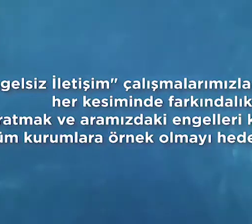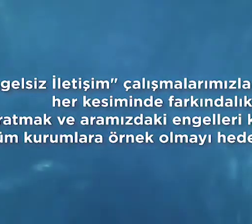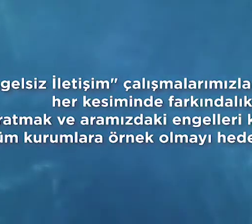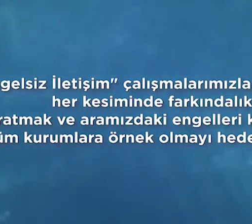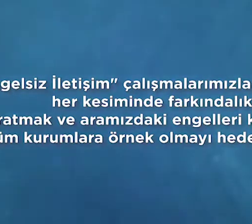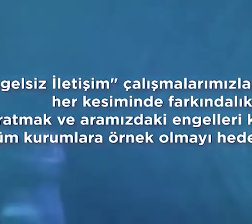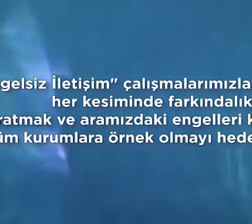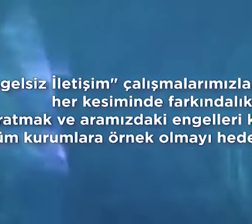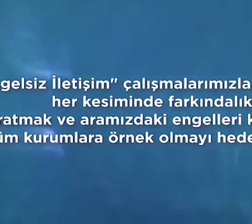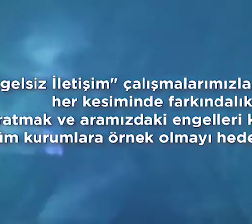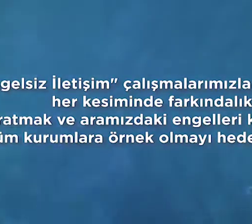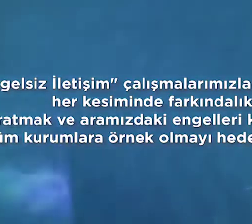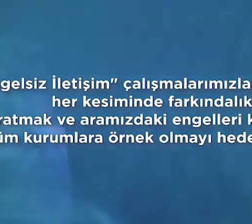kurumlara örnek olmayı hedefliyoruz.